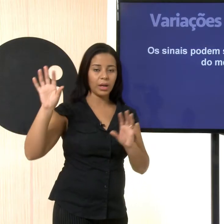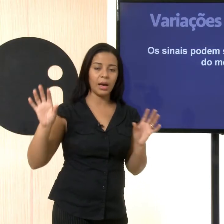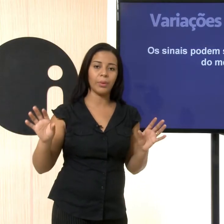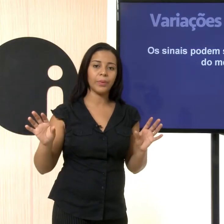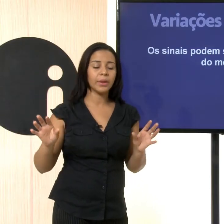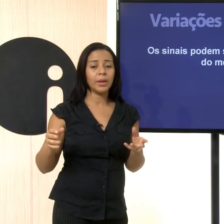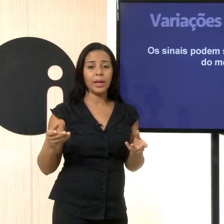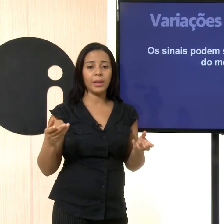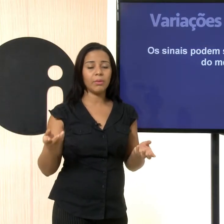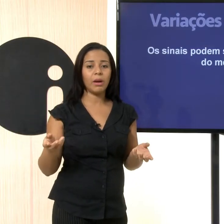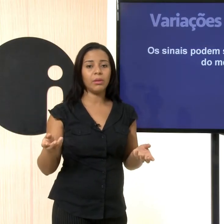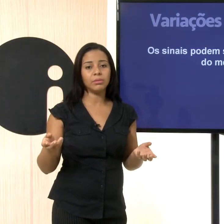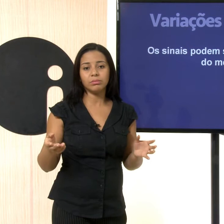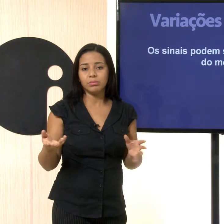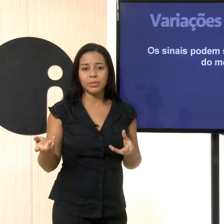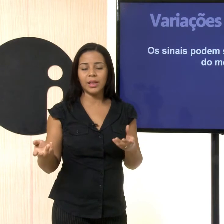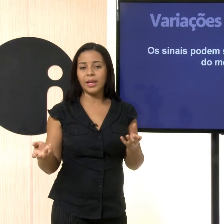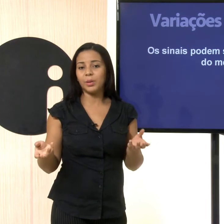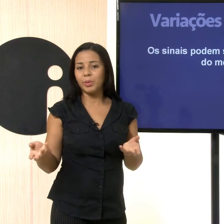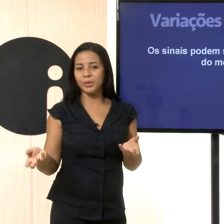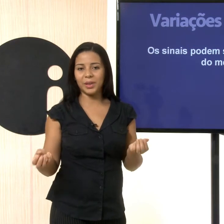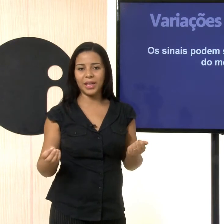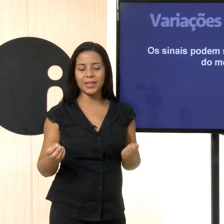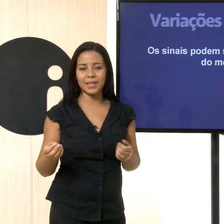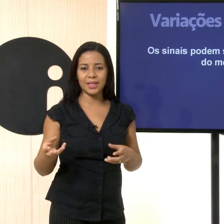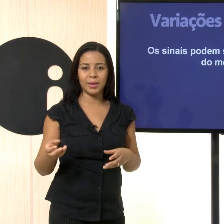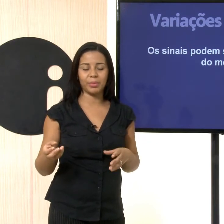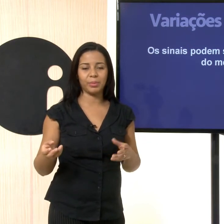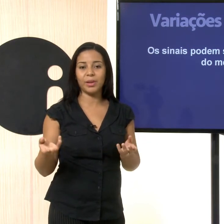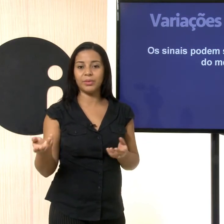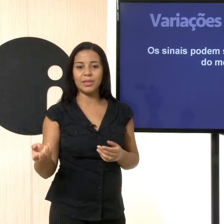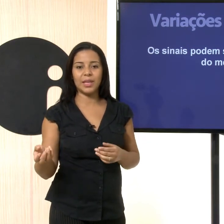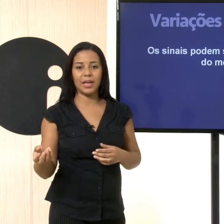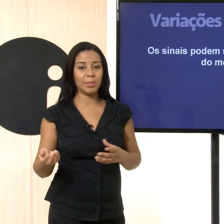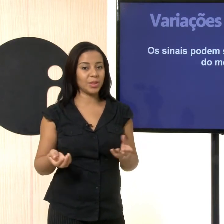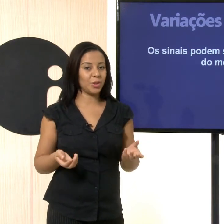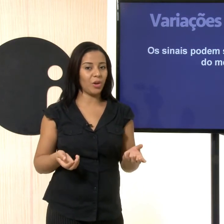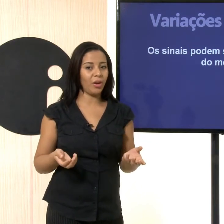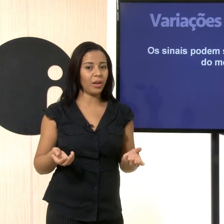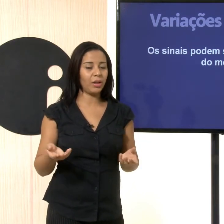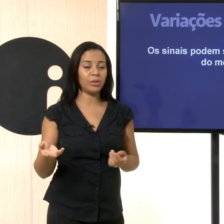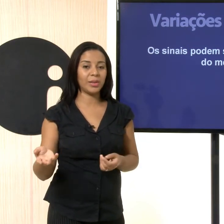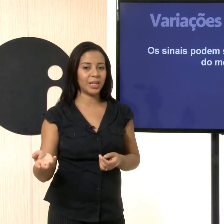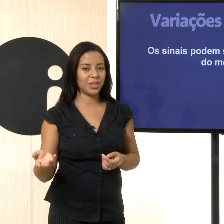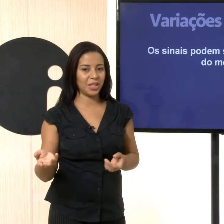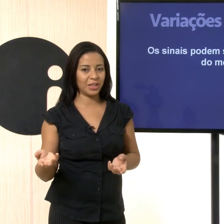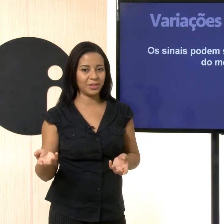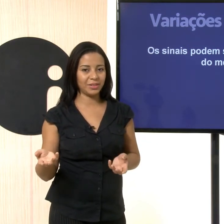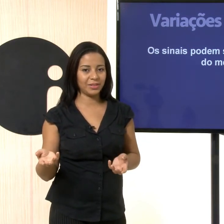local. É igual no português, exemplo, para você, é mandioca ou macaxeira?